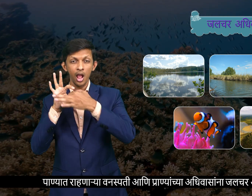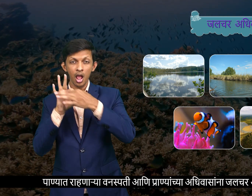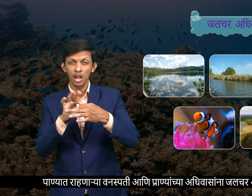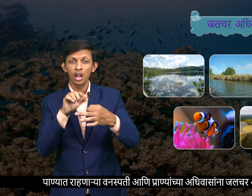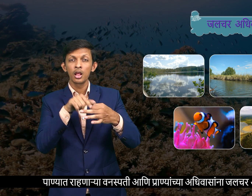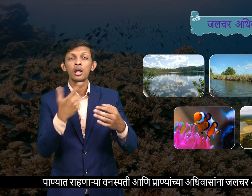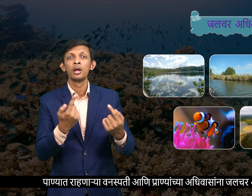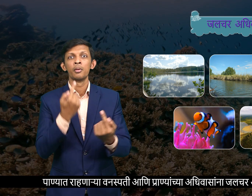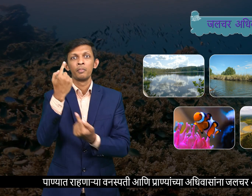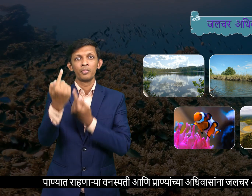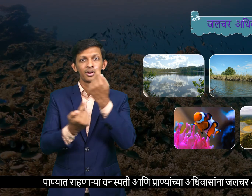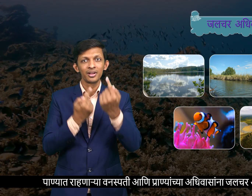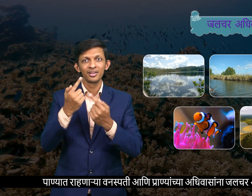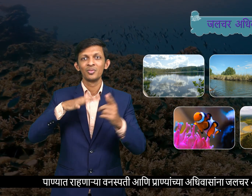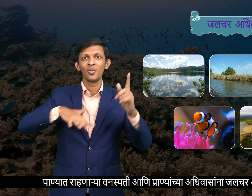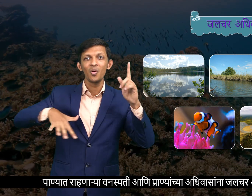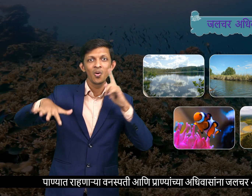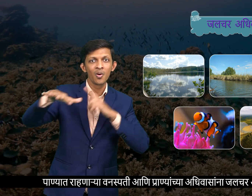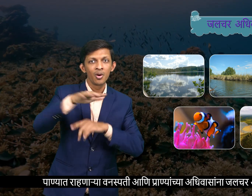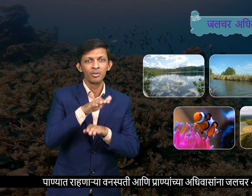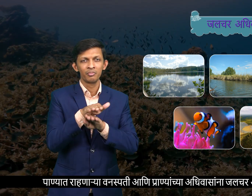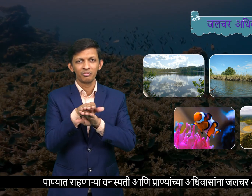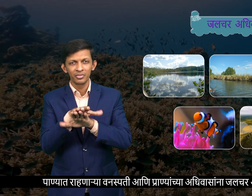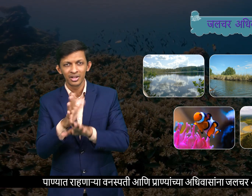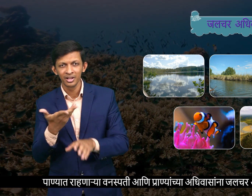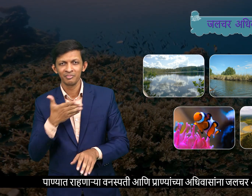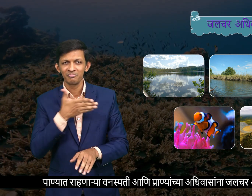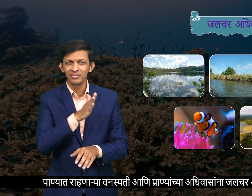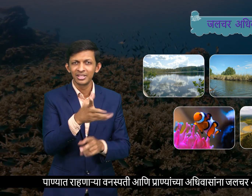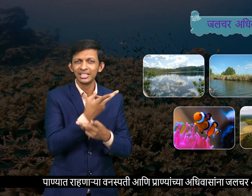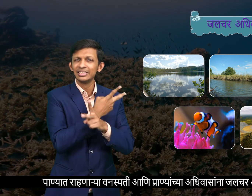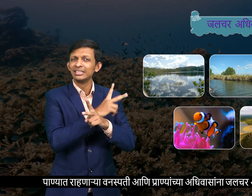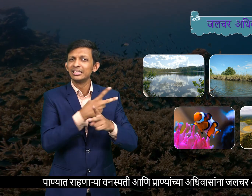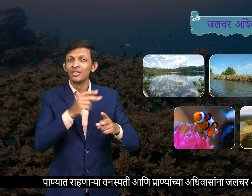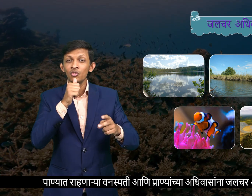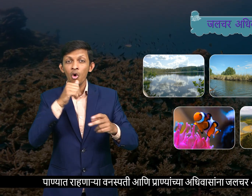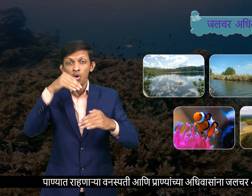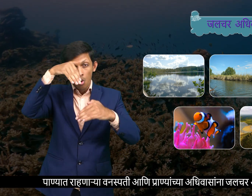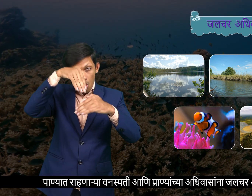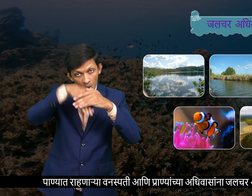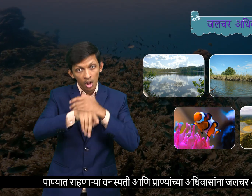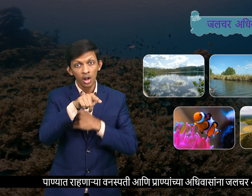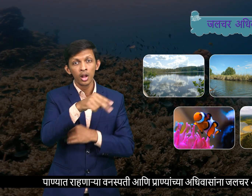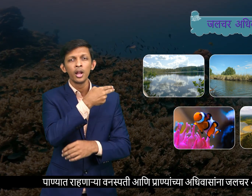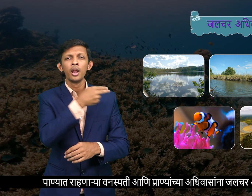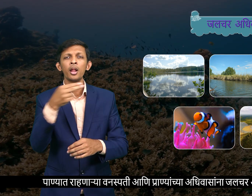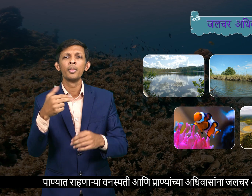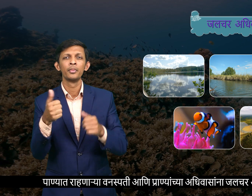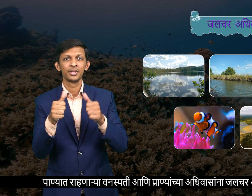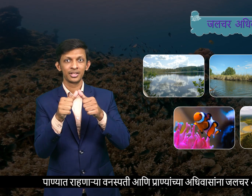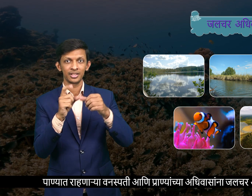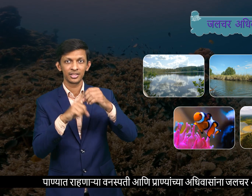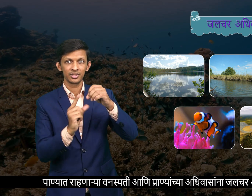पाण्यात राहणाऱ्या वनस्पती आणि प्राण्यांच्या अधिवासांना जलचर अधिवास